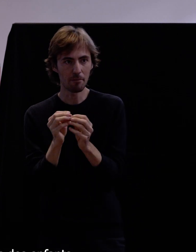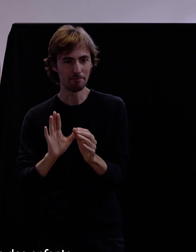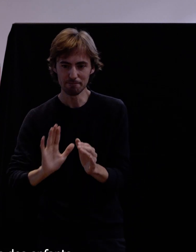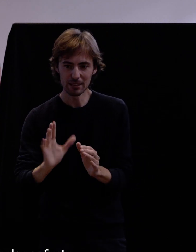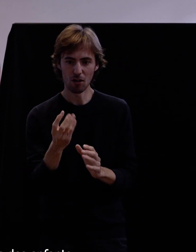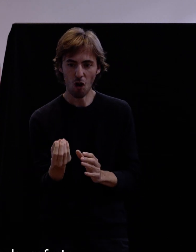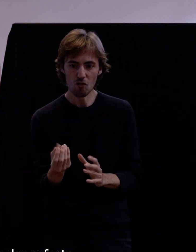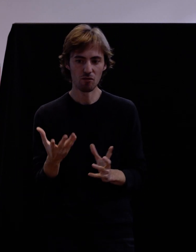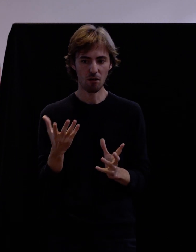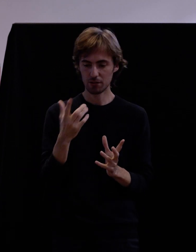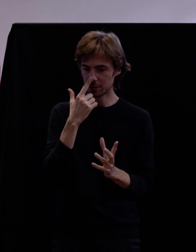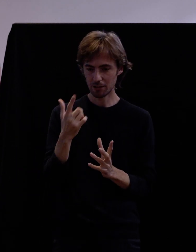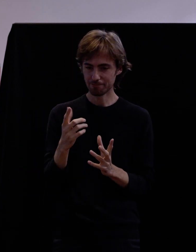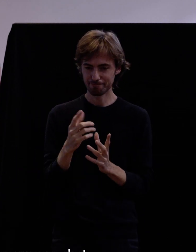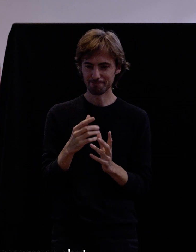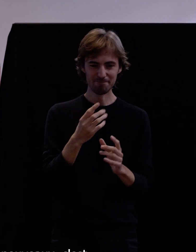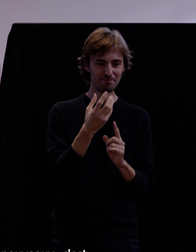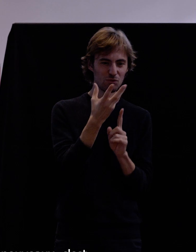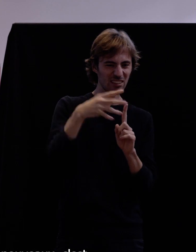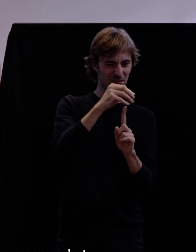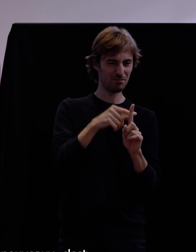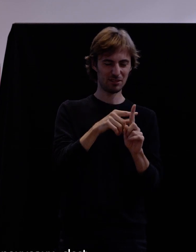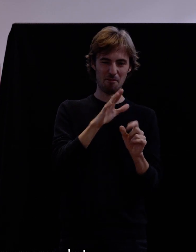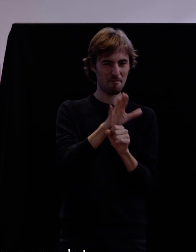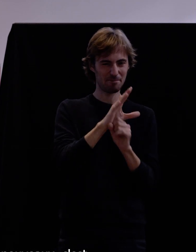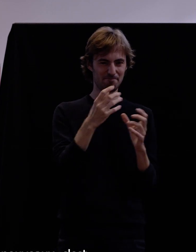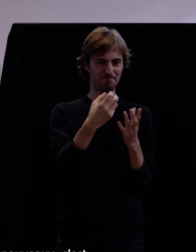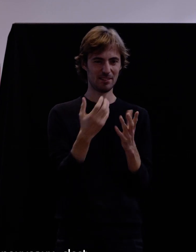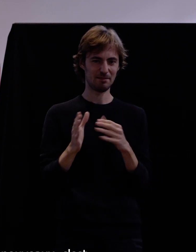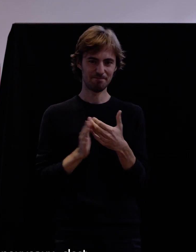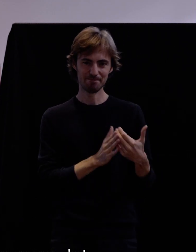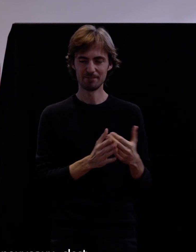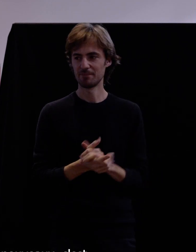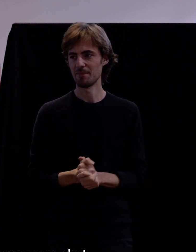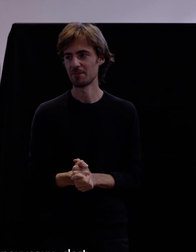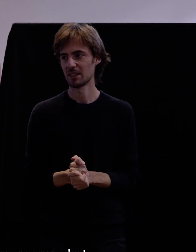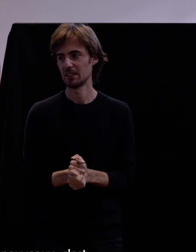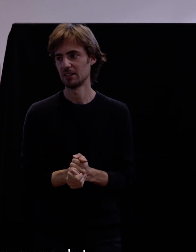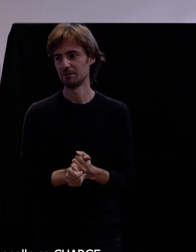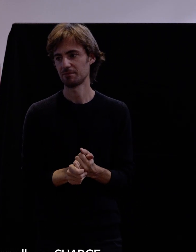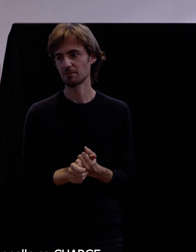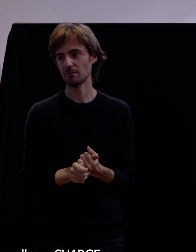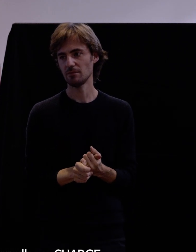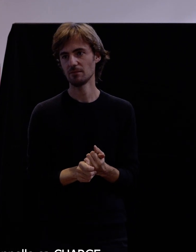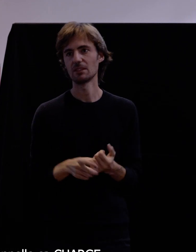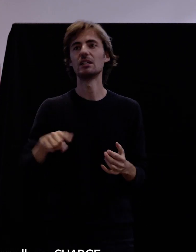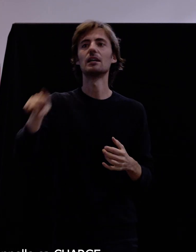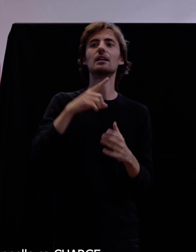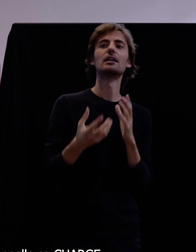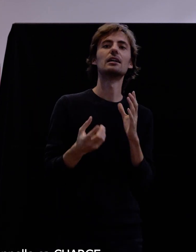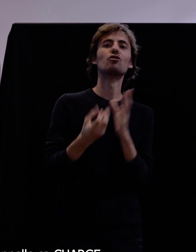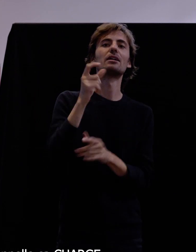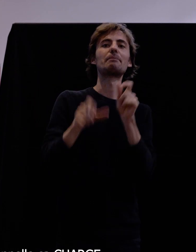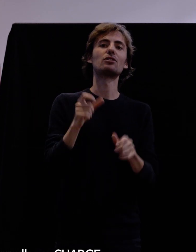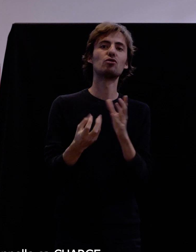pu partager et vivre. Néanmoins, pour les nouveaux, c'est quand même important que vous sachiez pourquoi est-ce qu'on appelle ça charge